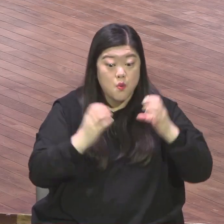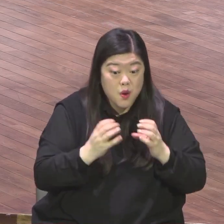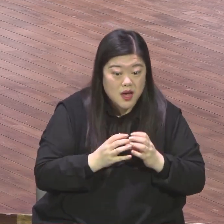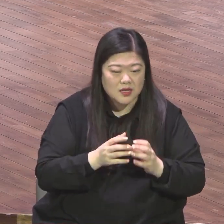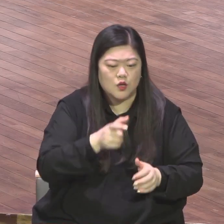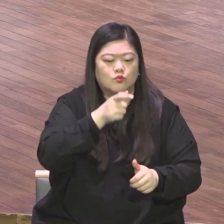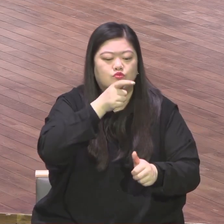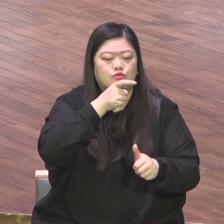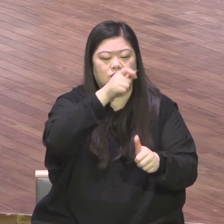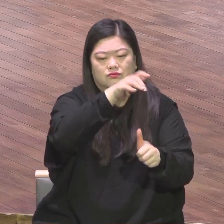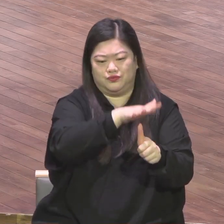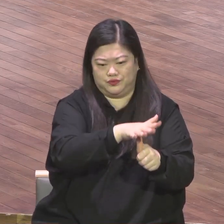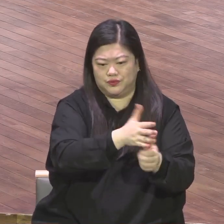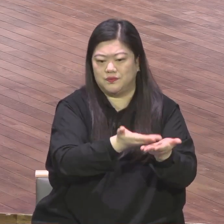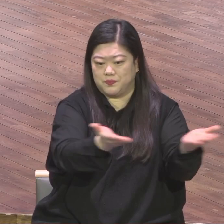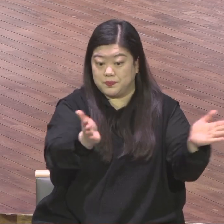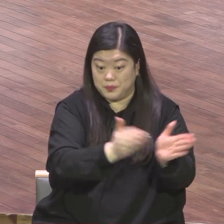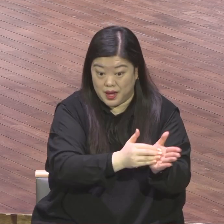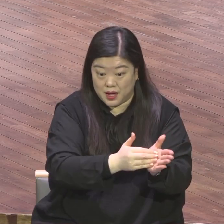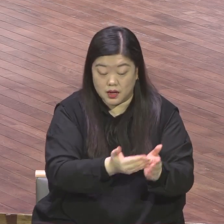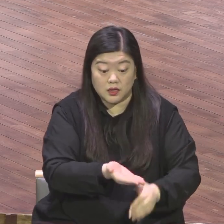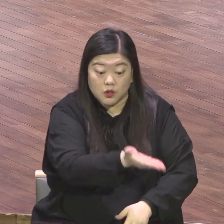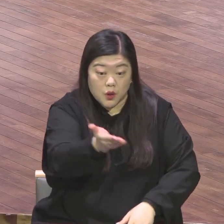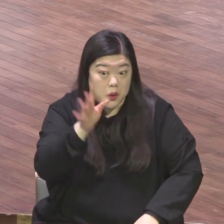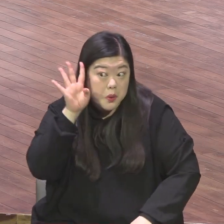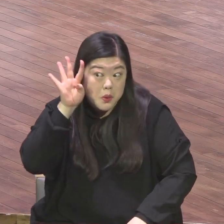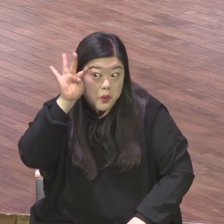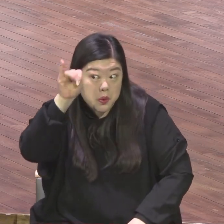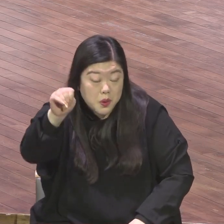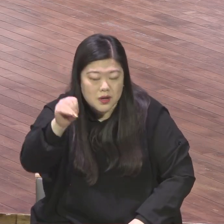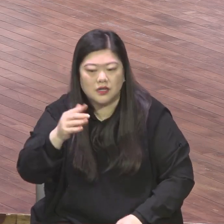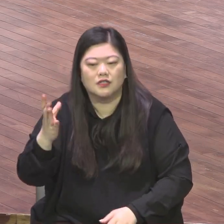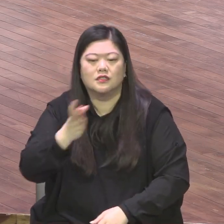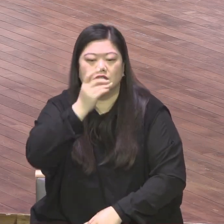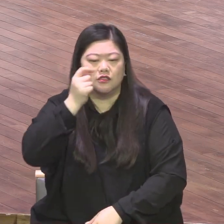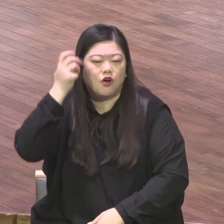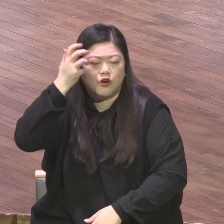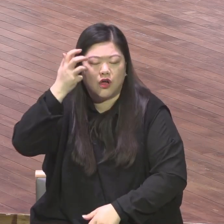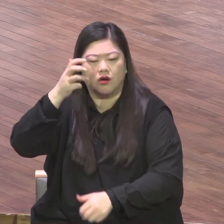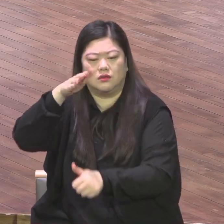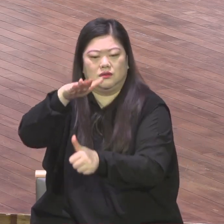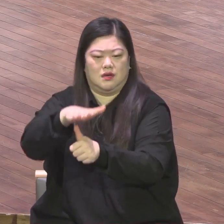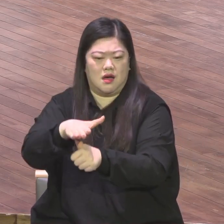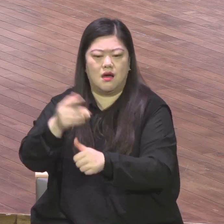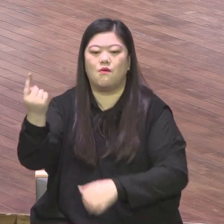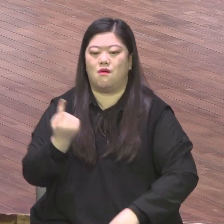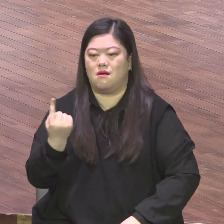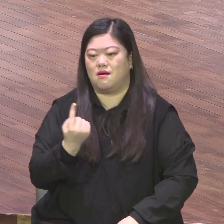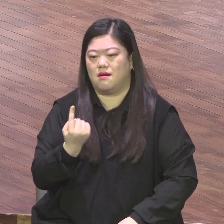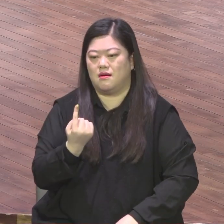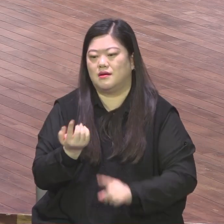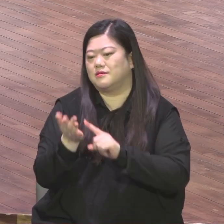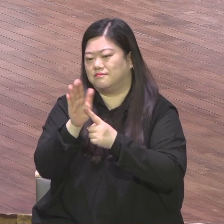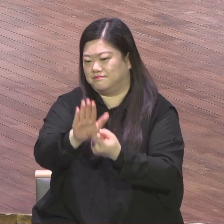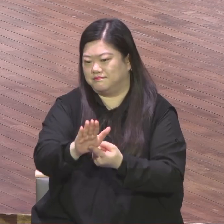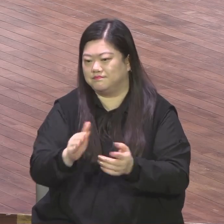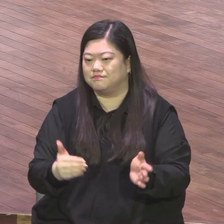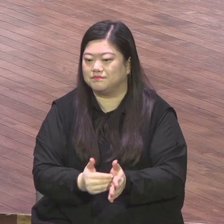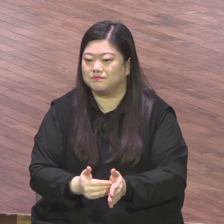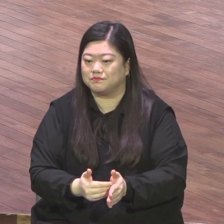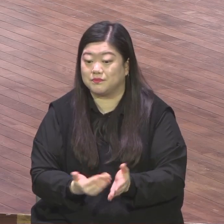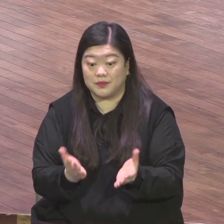너희는 맨날이 못되어 성령으로 세례를 받으리라 하셨느니라. 성령으로 세례 받을